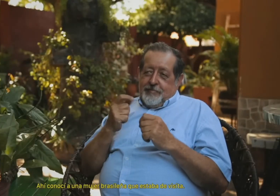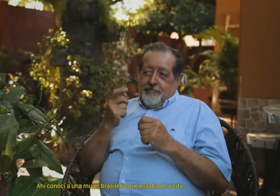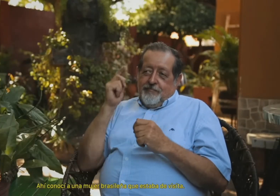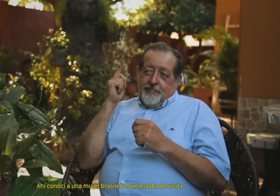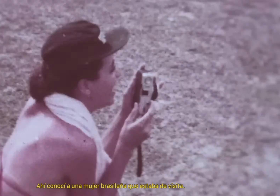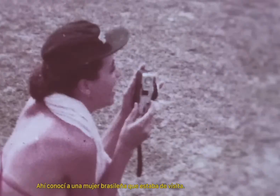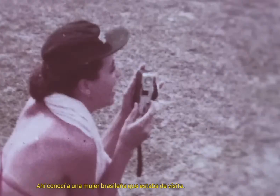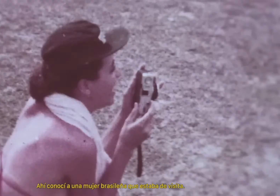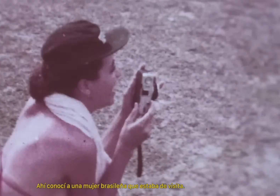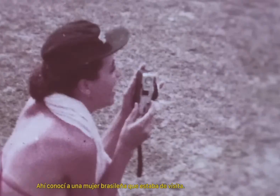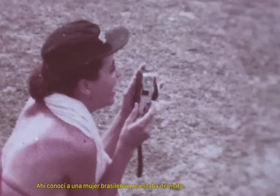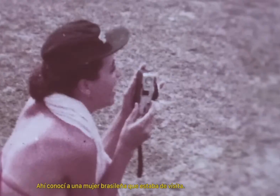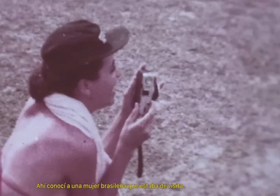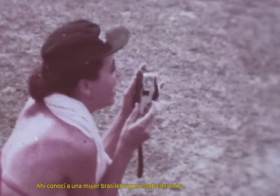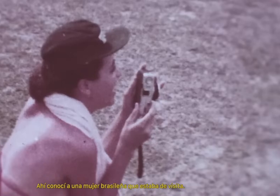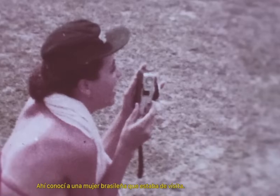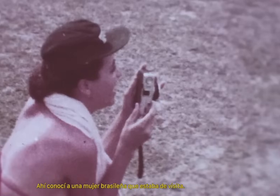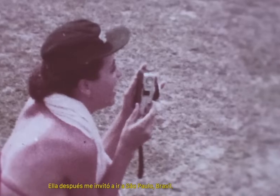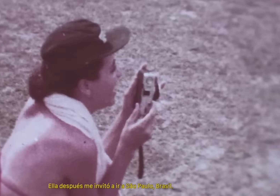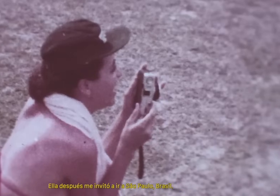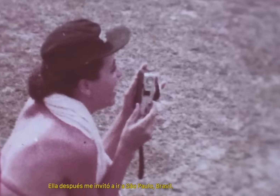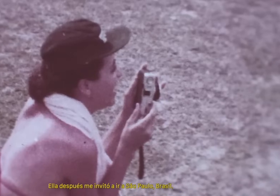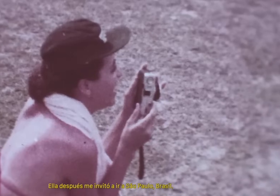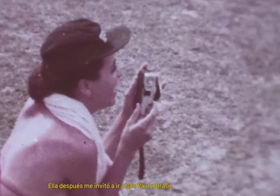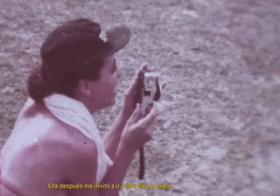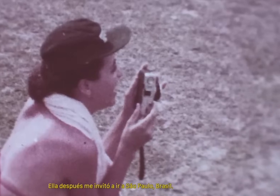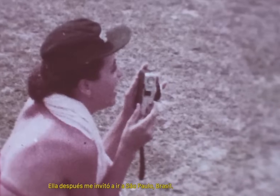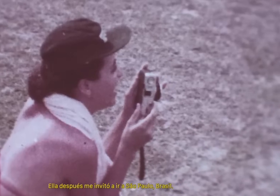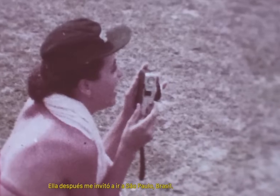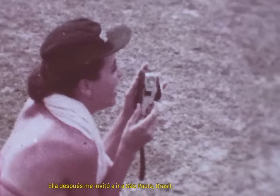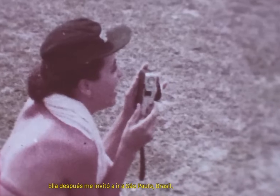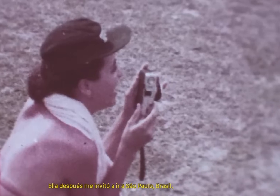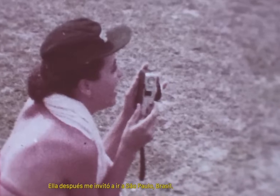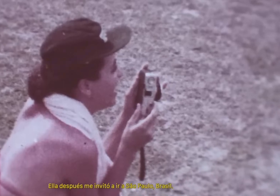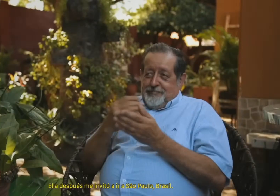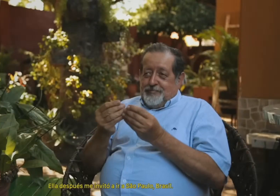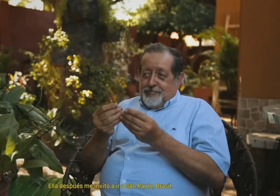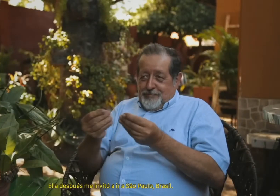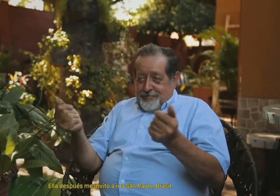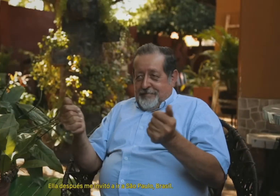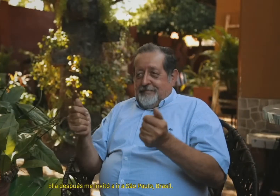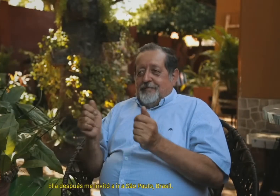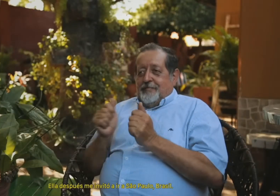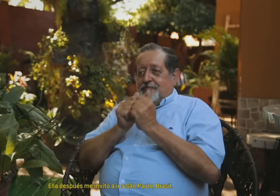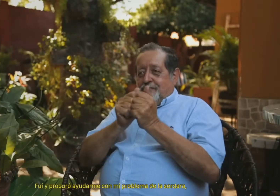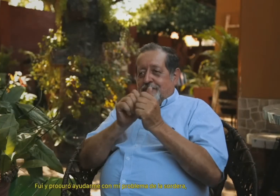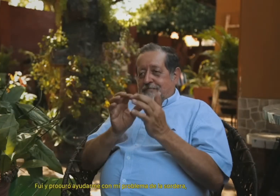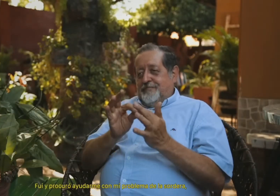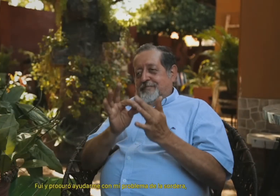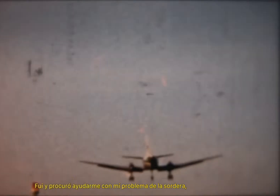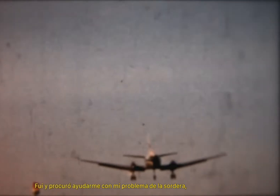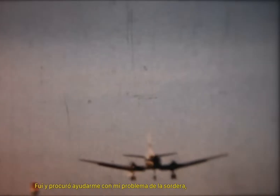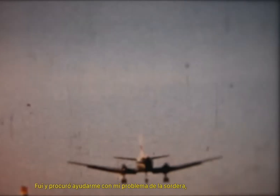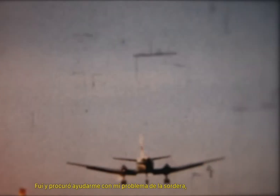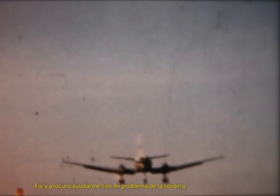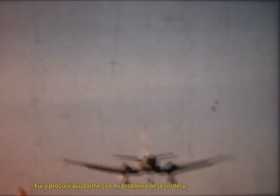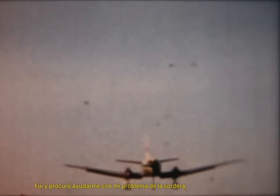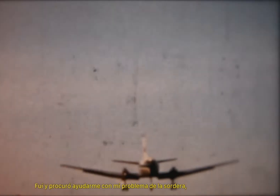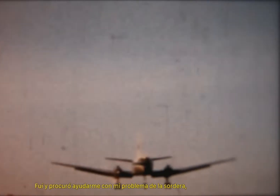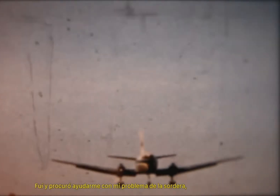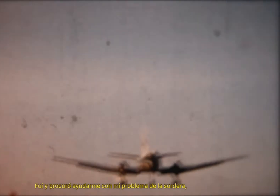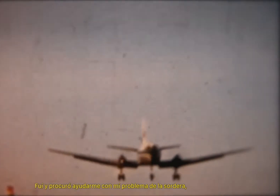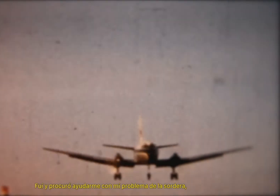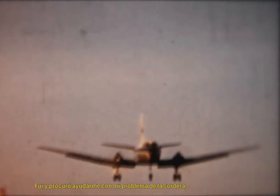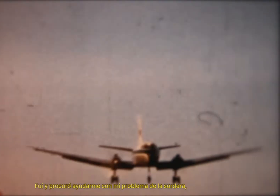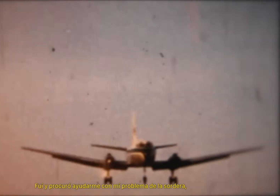mujer brasileña que estaba de visita. Ella después me invitó a ir a San Pablo, Brasil. Fui y procuró